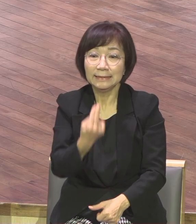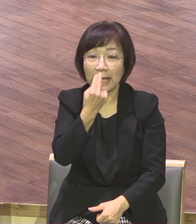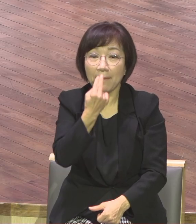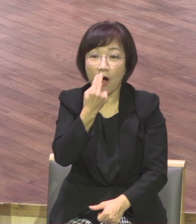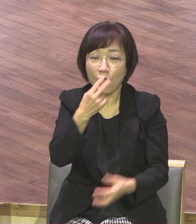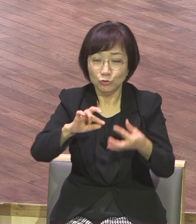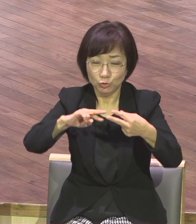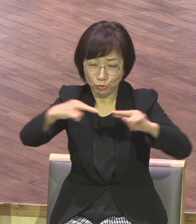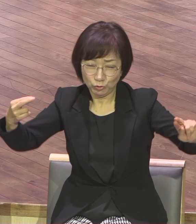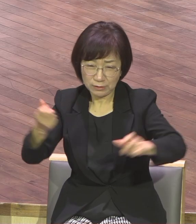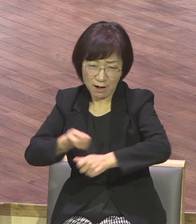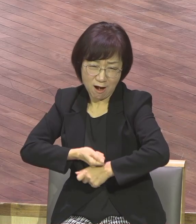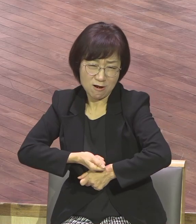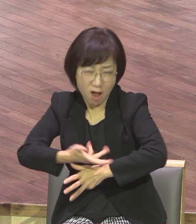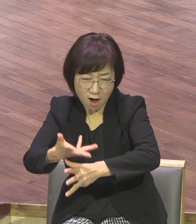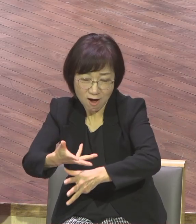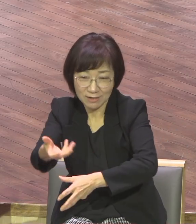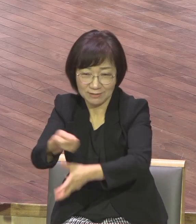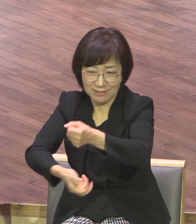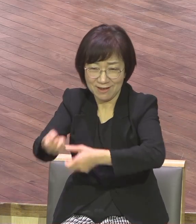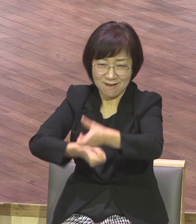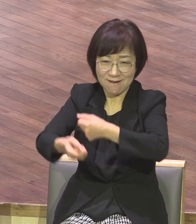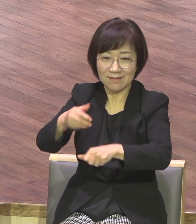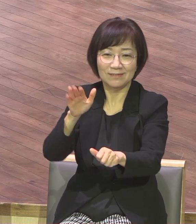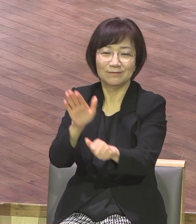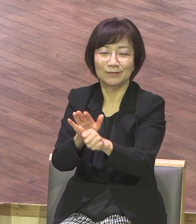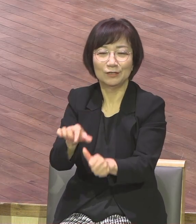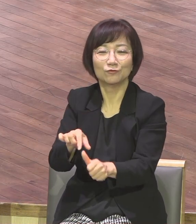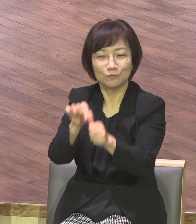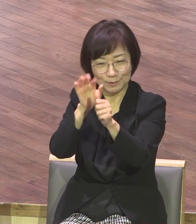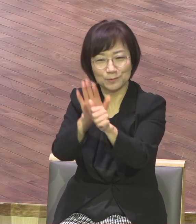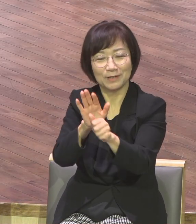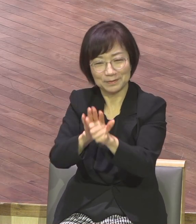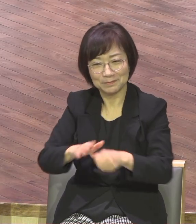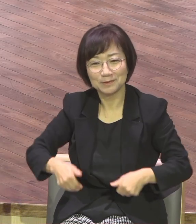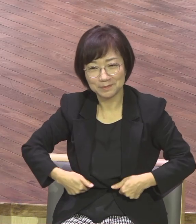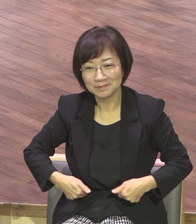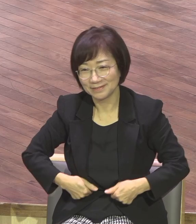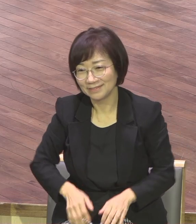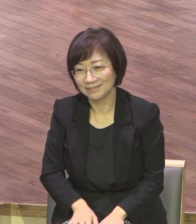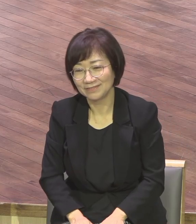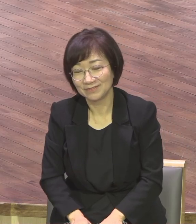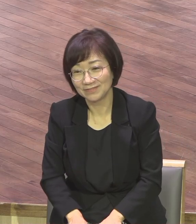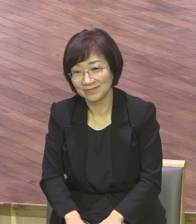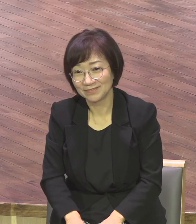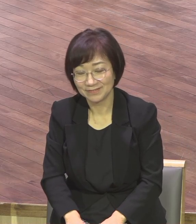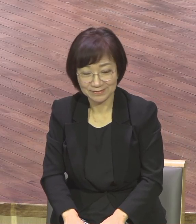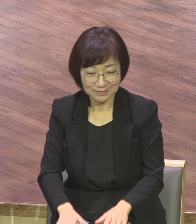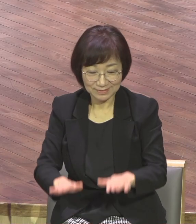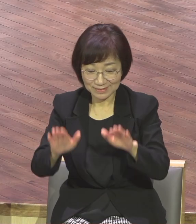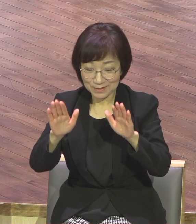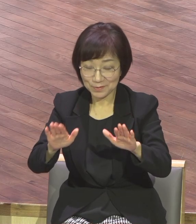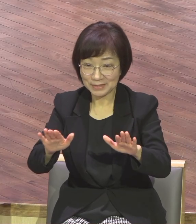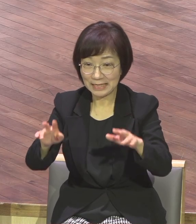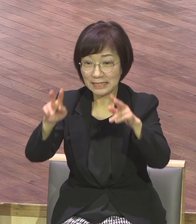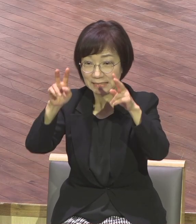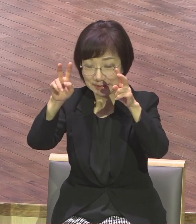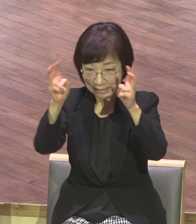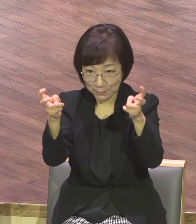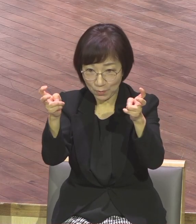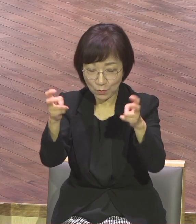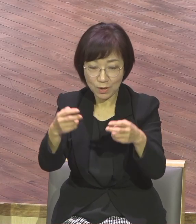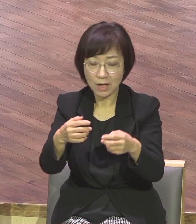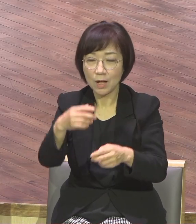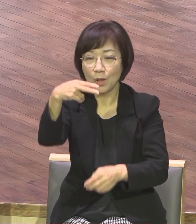생명줄 던져, 생명줄 던져. 많은 영혼들이 떠내려간다. 자, 오늘 제목이 동역